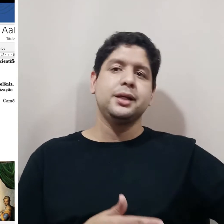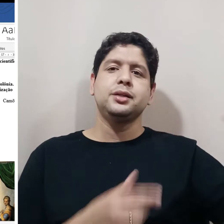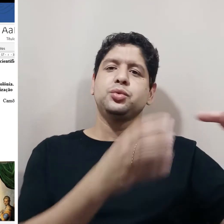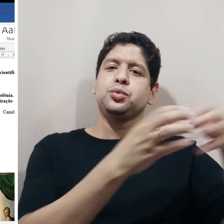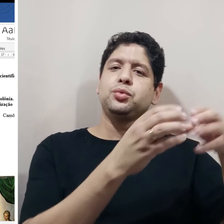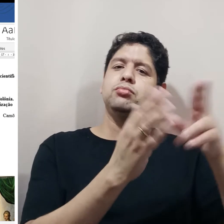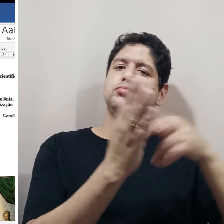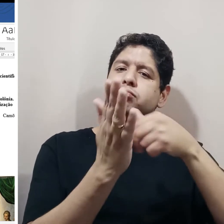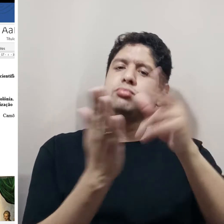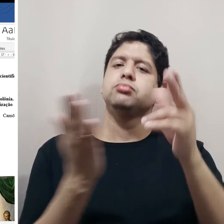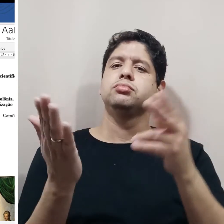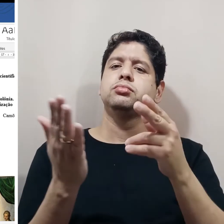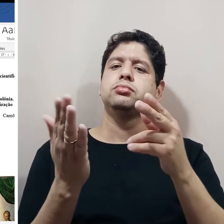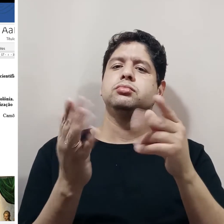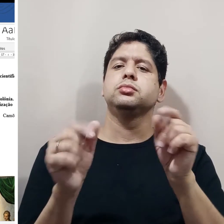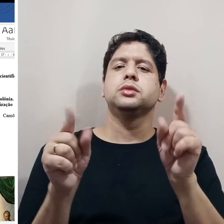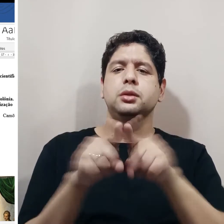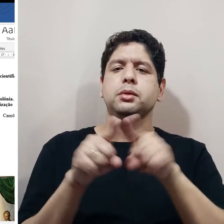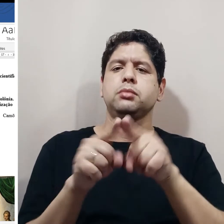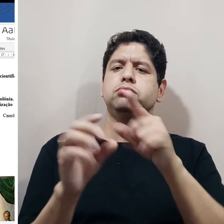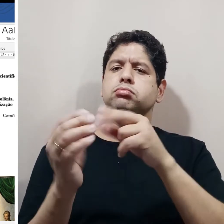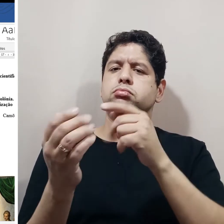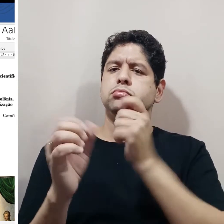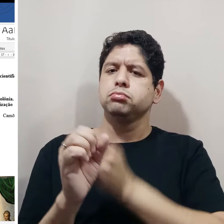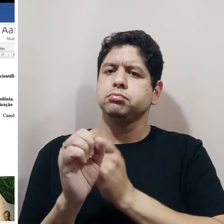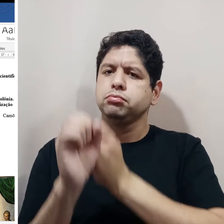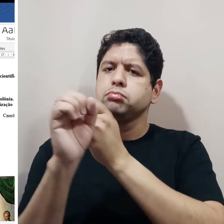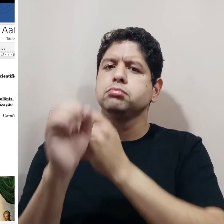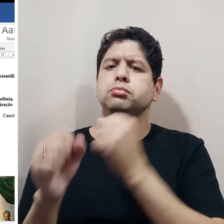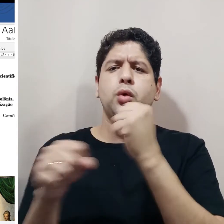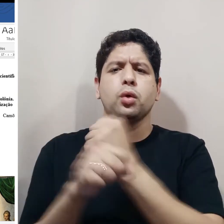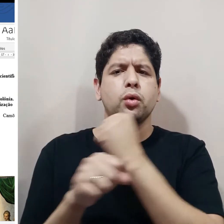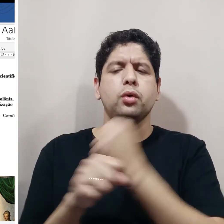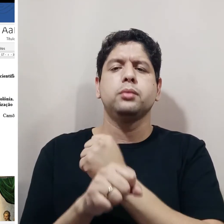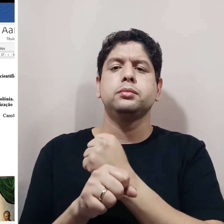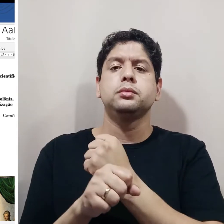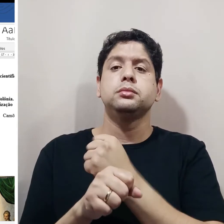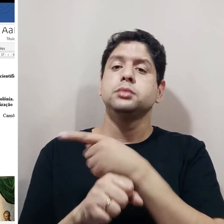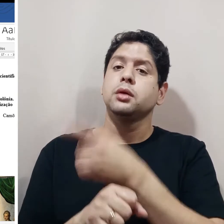esculturas, né? Então, os artistas precisavam, né,